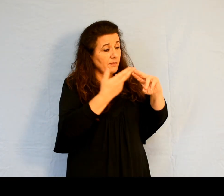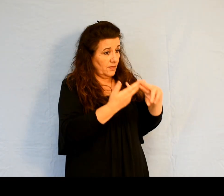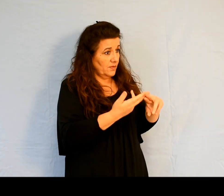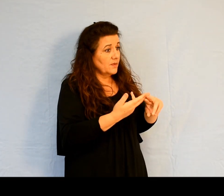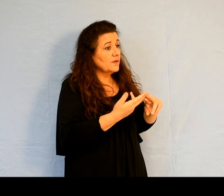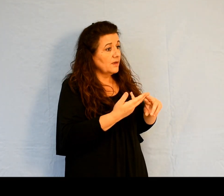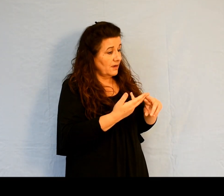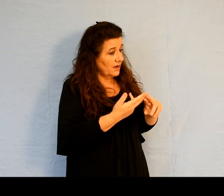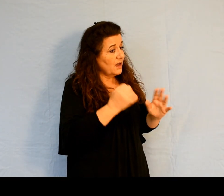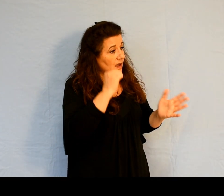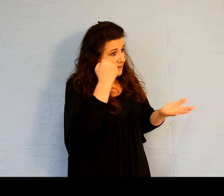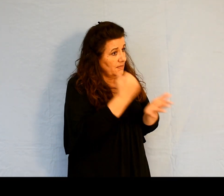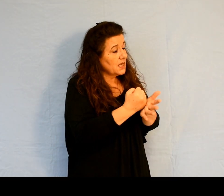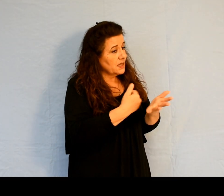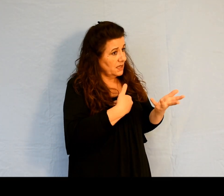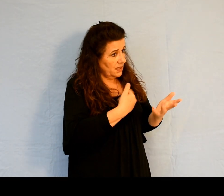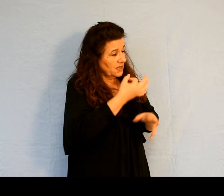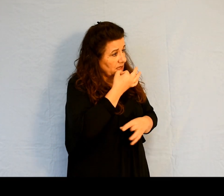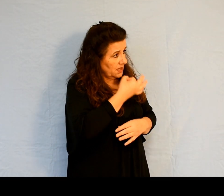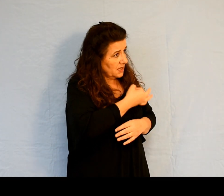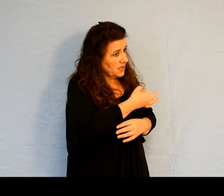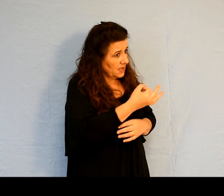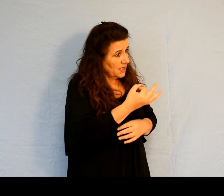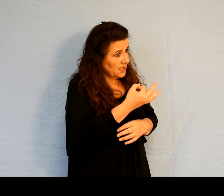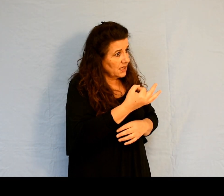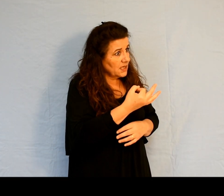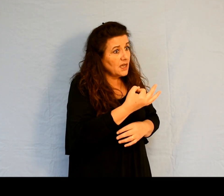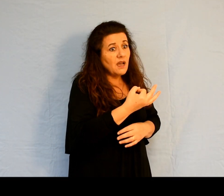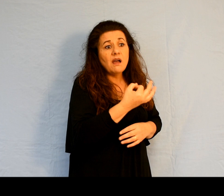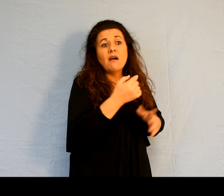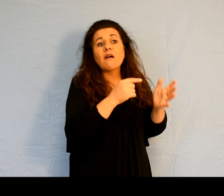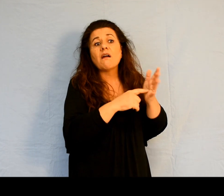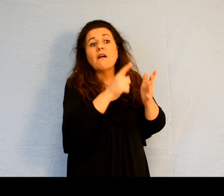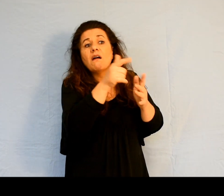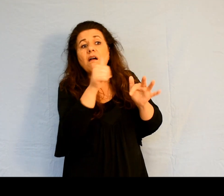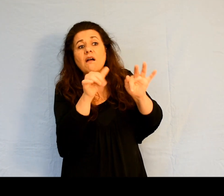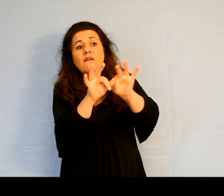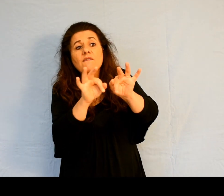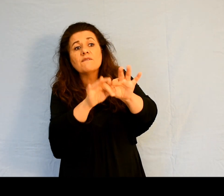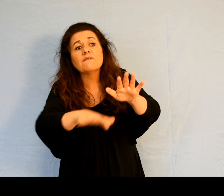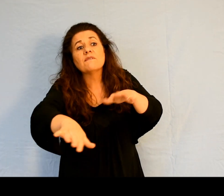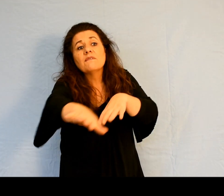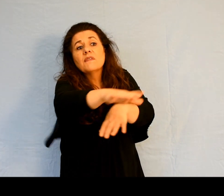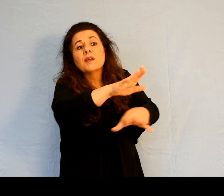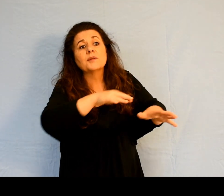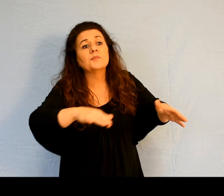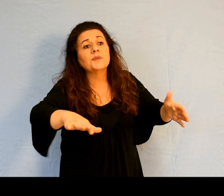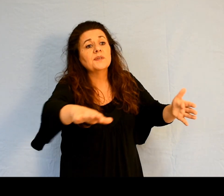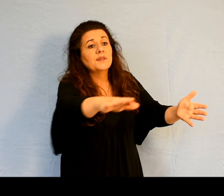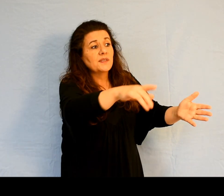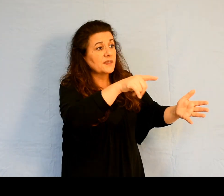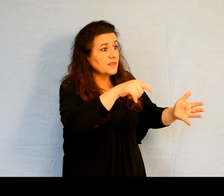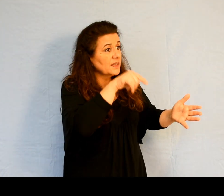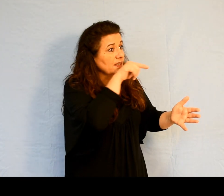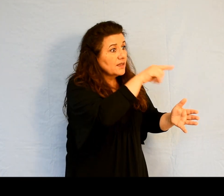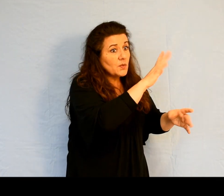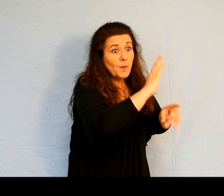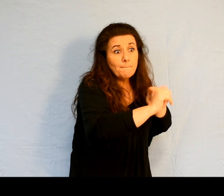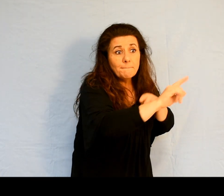« Amen, je vous le dis, chaque fois que vous ne l'avez pas fait à l'un des plus petits, c'est à moi